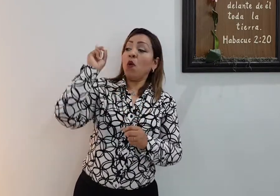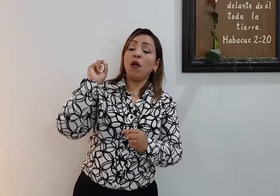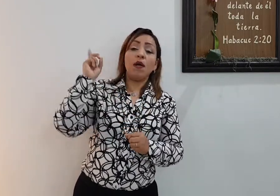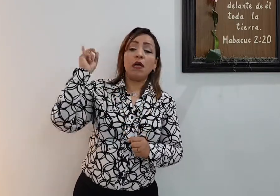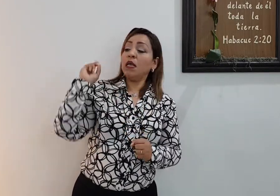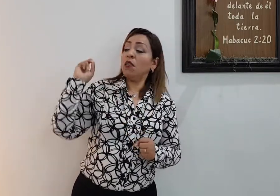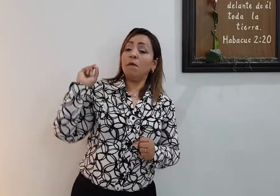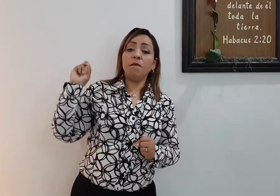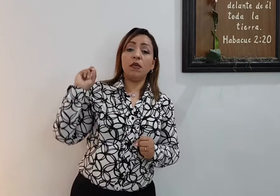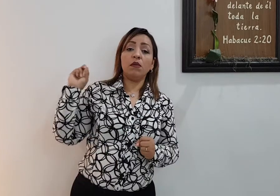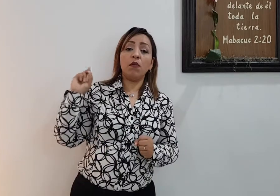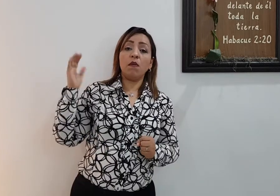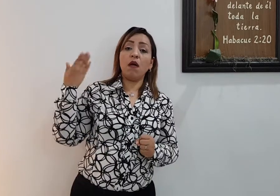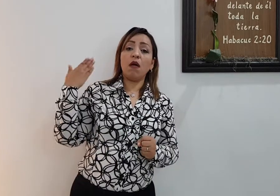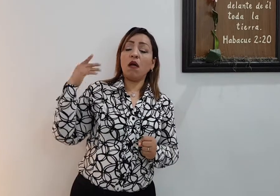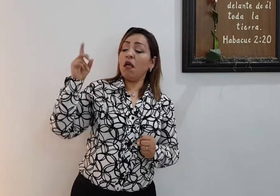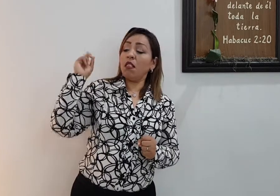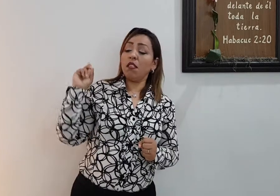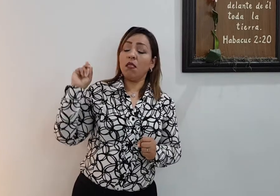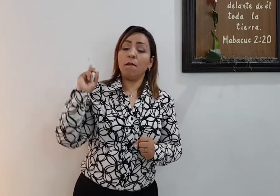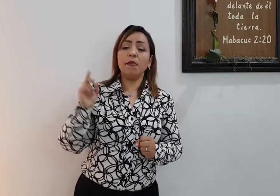al Señor que tenía que ver con ¿qué?